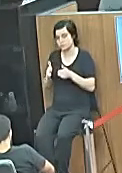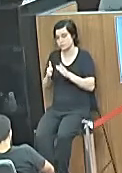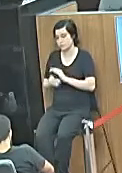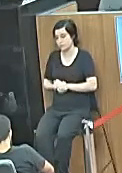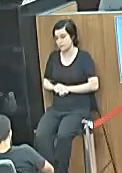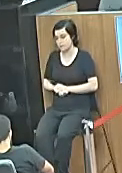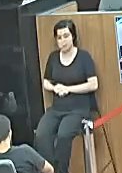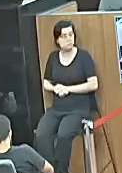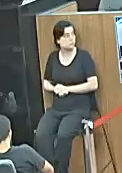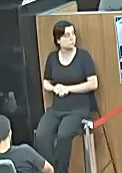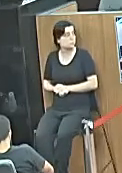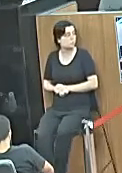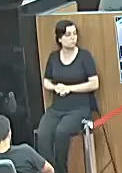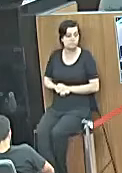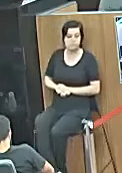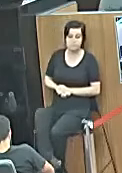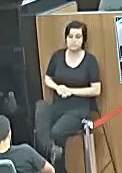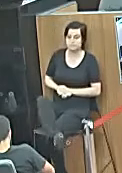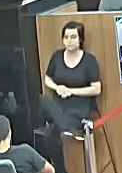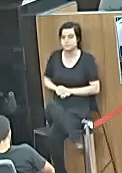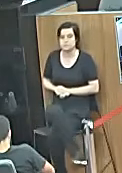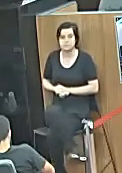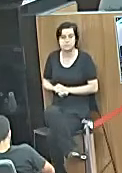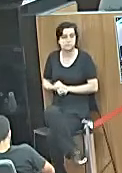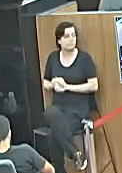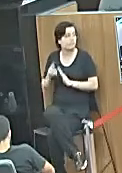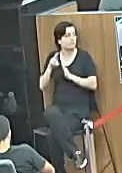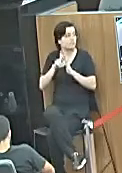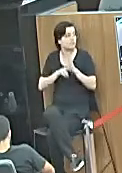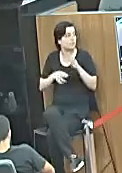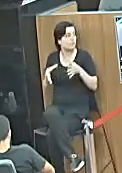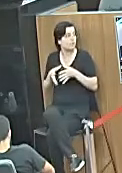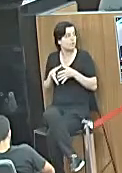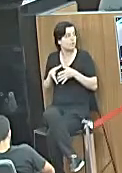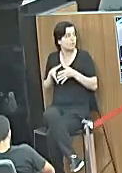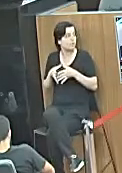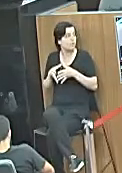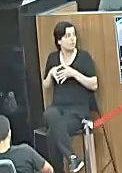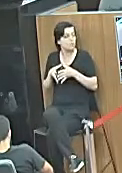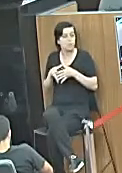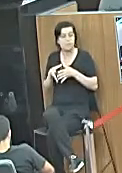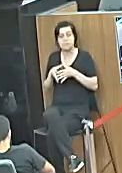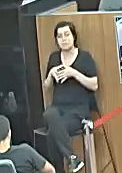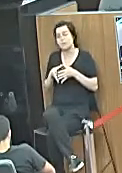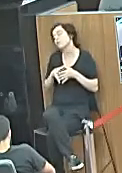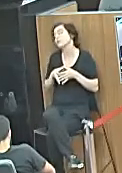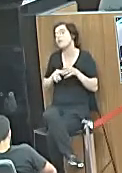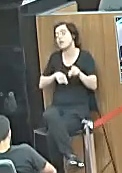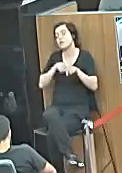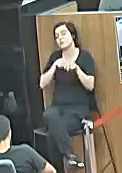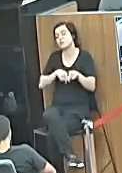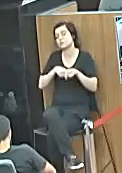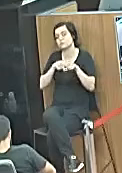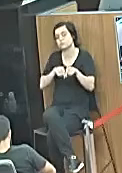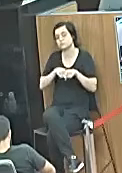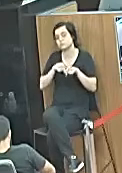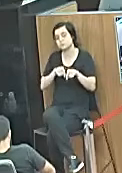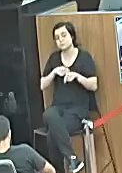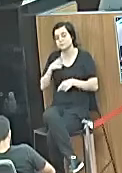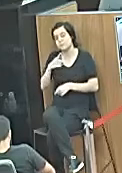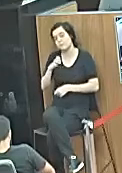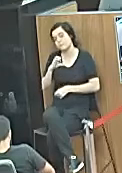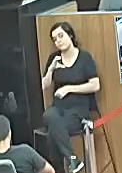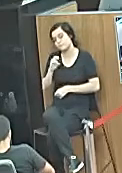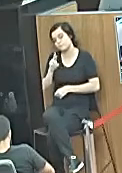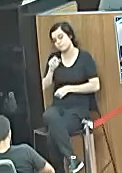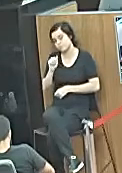não bruno por relatório do grupo de trabalho a área temática da agricultura pecuária e abastecimento tema agropecuária e